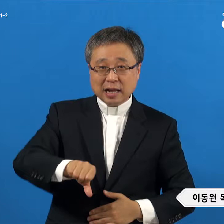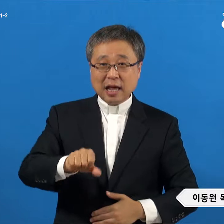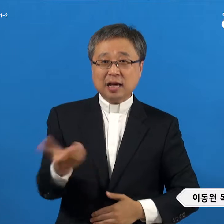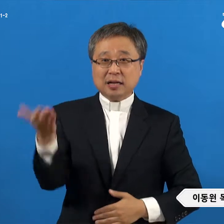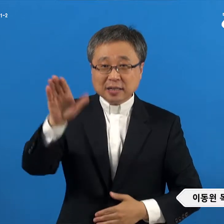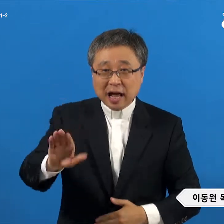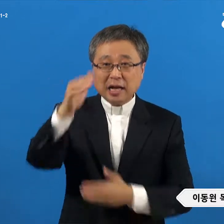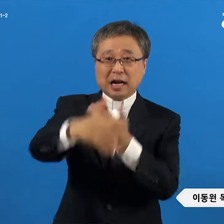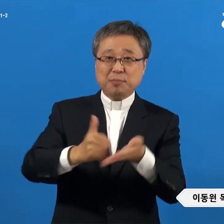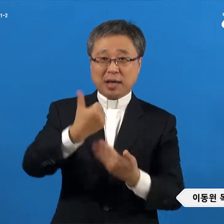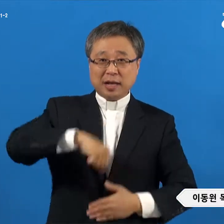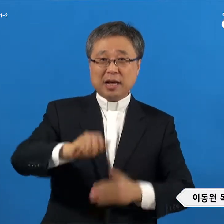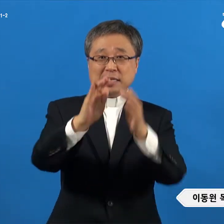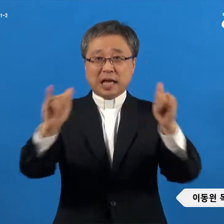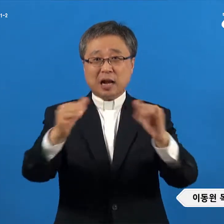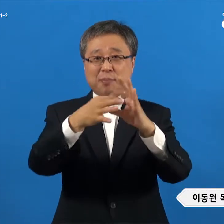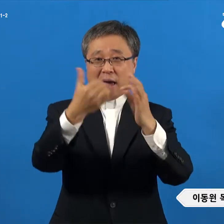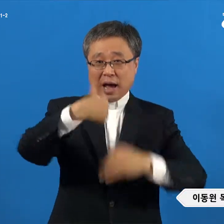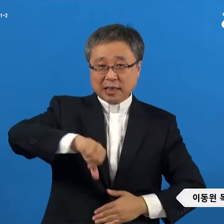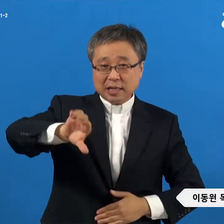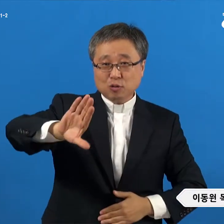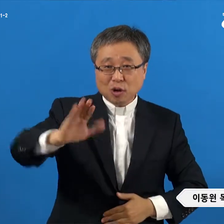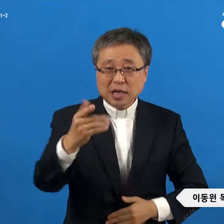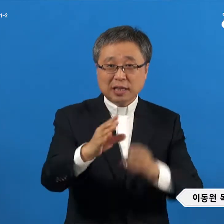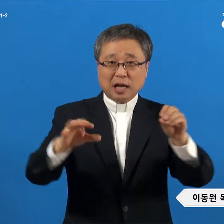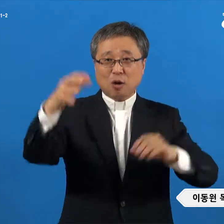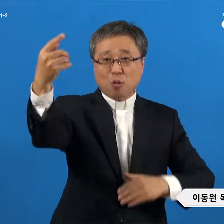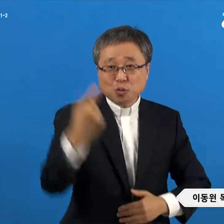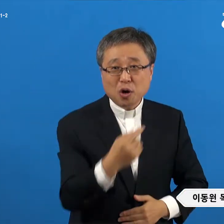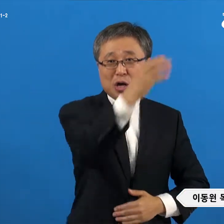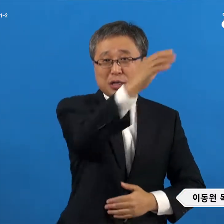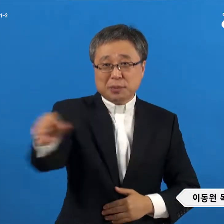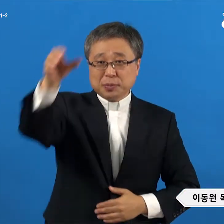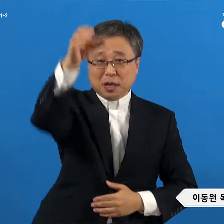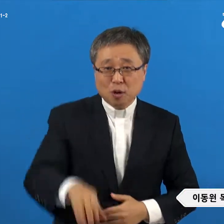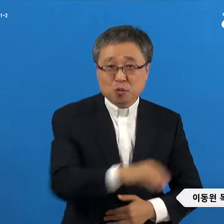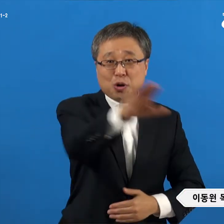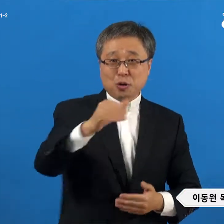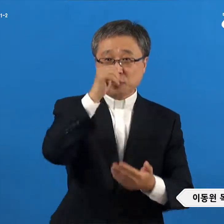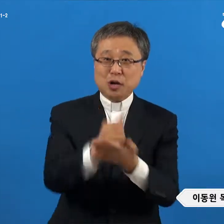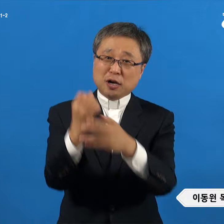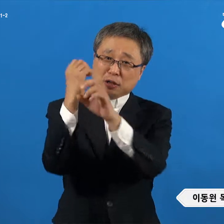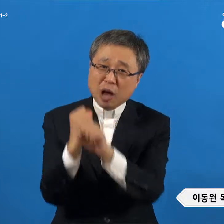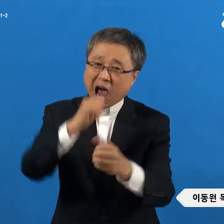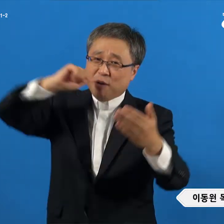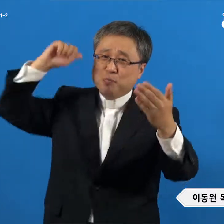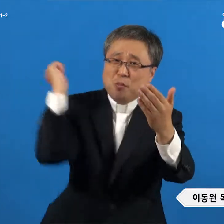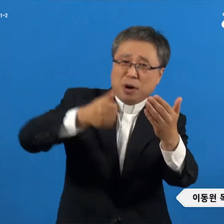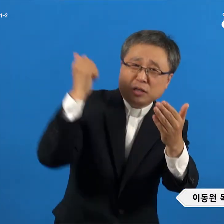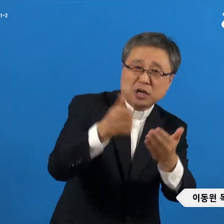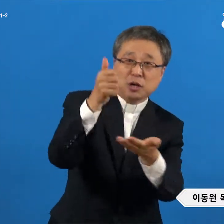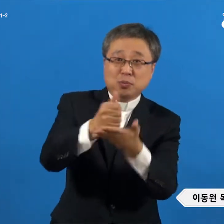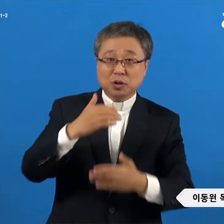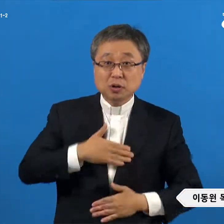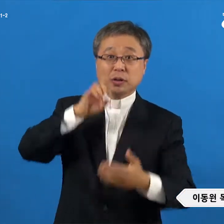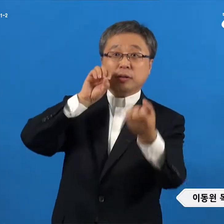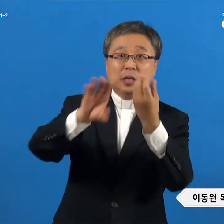아들이 사람의 아들이 되어 이 땅에 오시사 십자가에 우리의 죄를 짊어지고 못 박히신 그분이 대답이십니다.